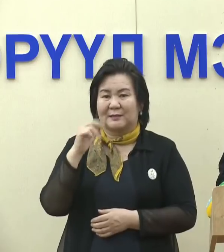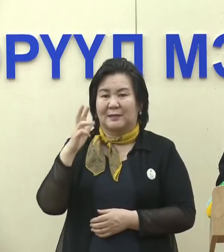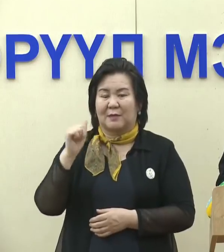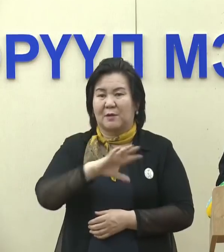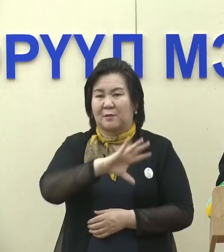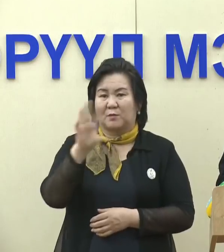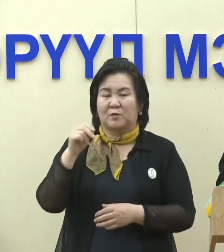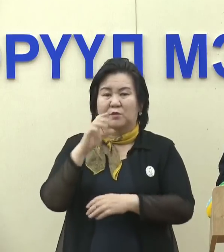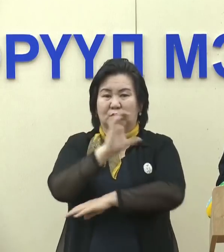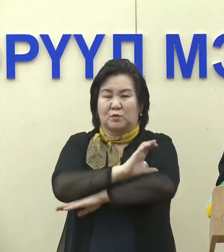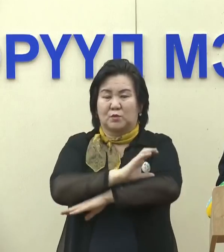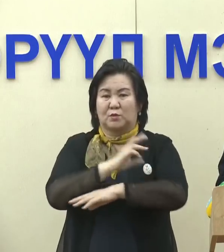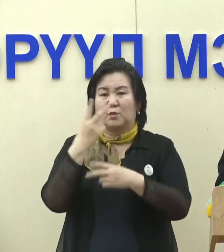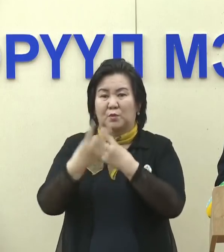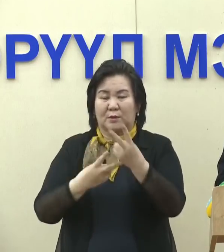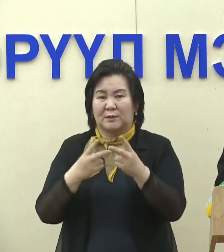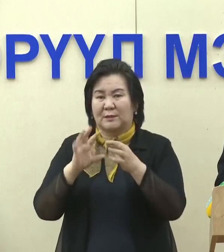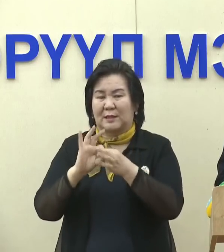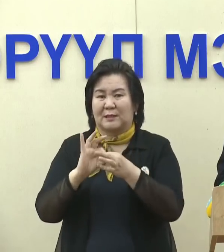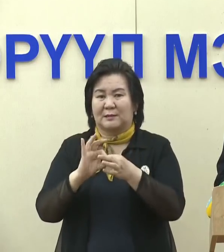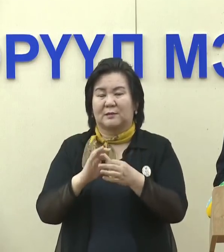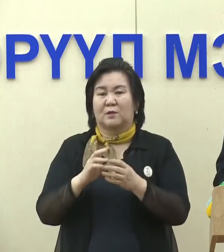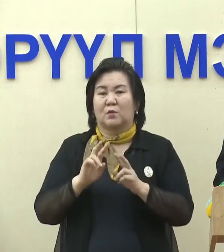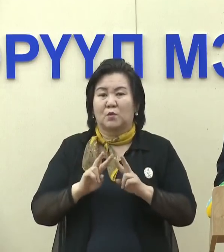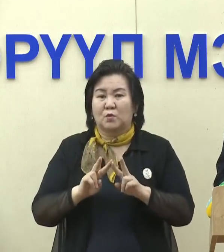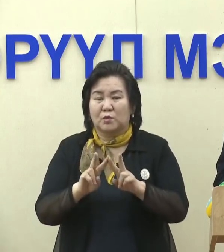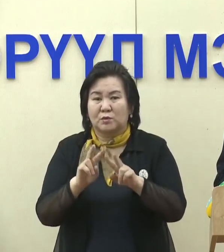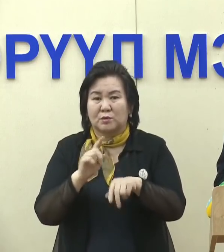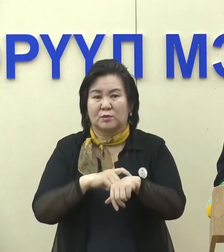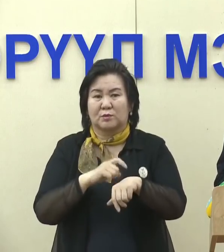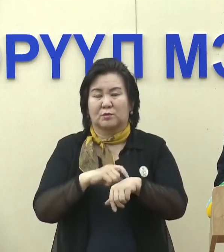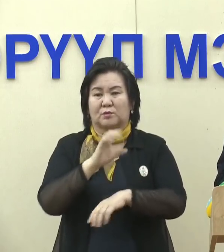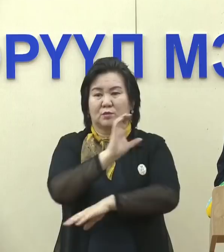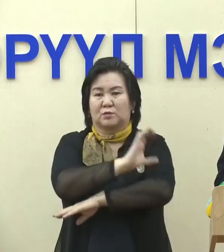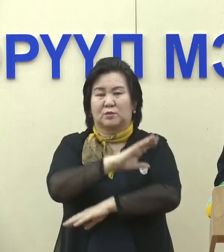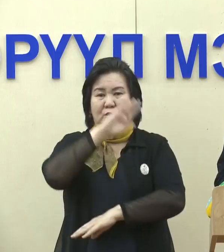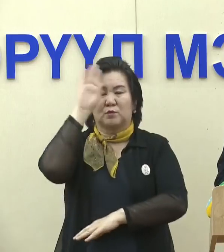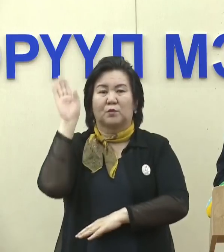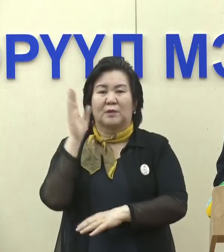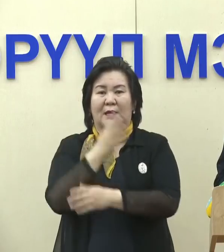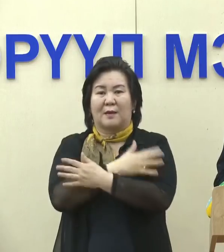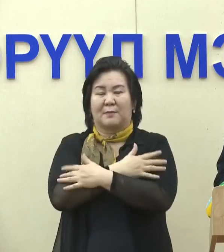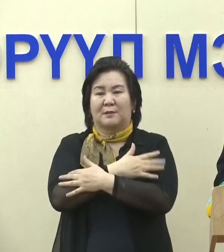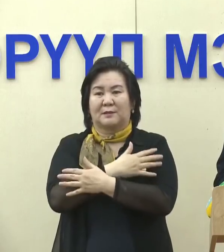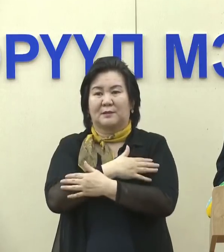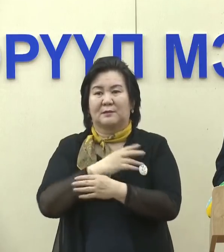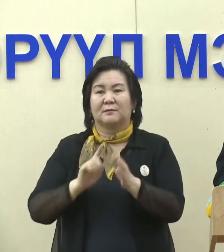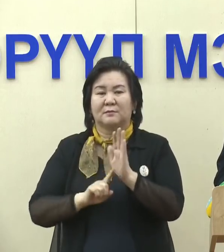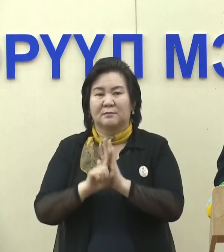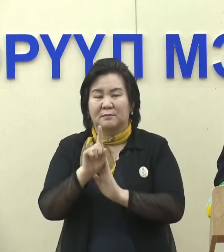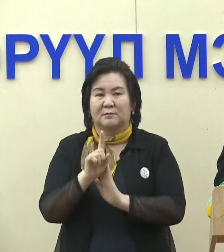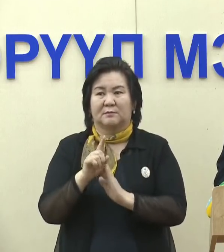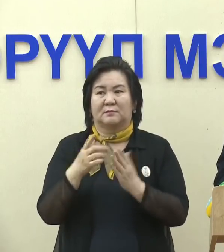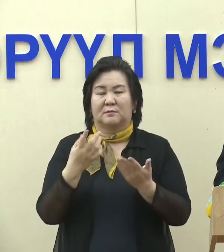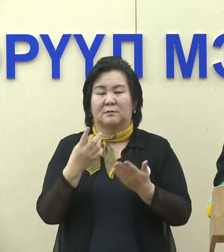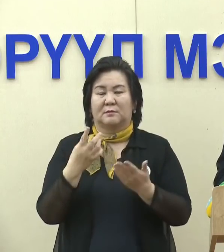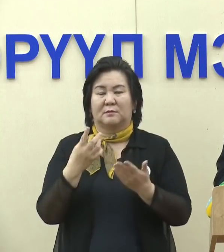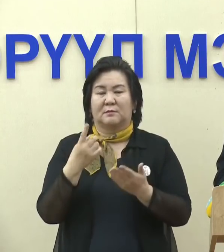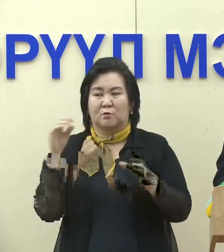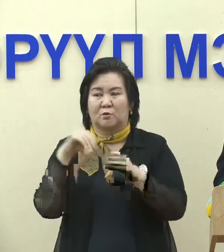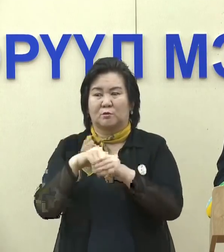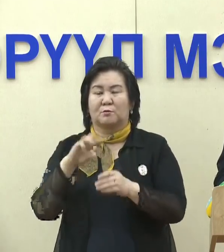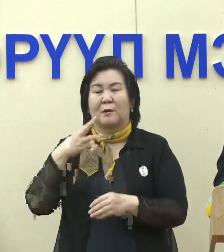сургуулийн үйл ажиллагааг хаана үргэлжлэх хугацааны хувьд сурагчдын зуны амралтыг эхлэх хүртэл хугацаанд одоо нэг мөсөн